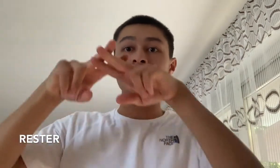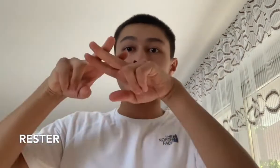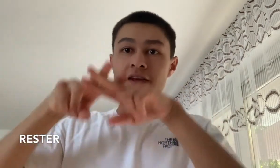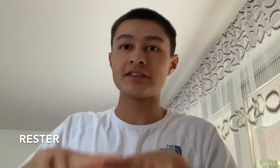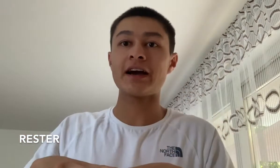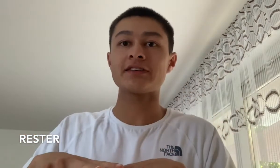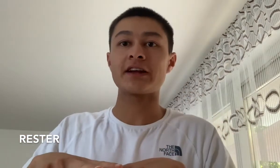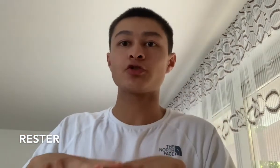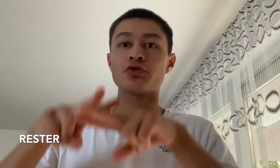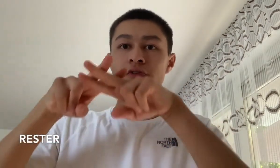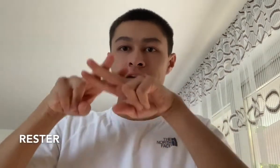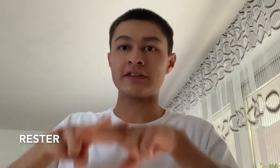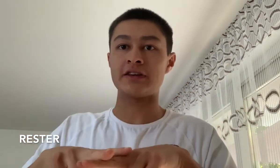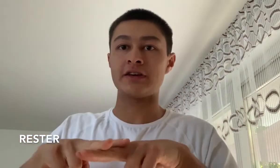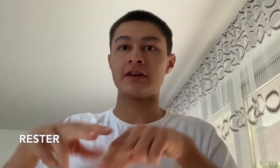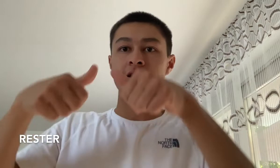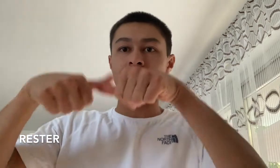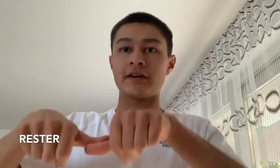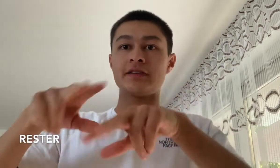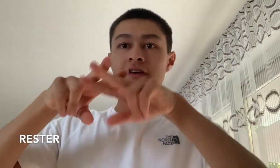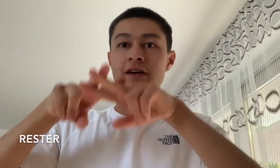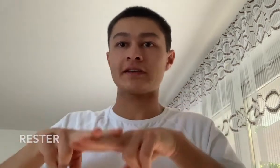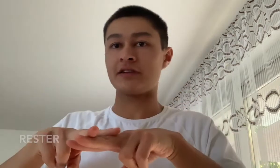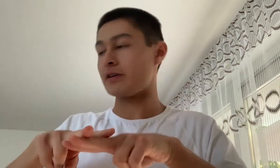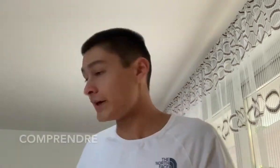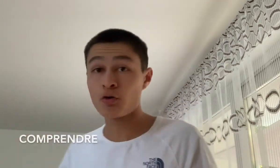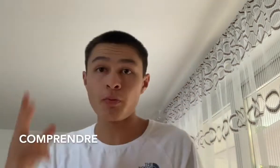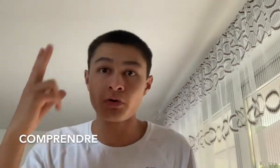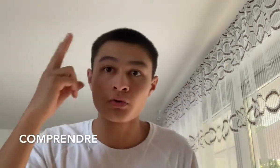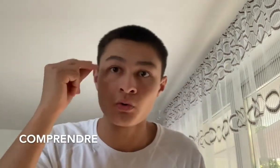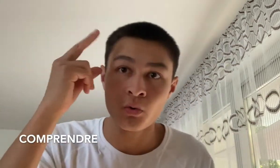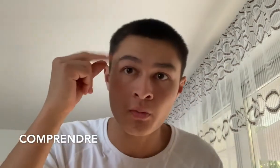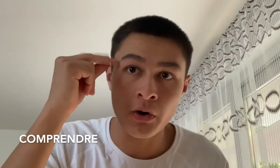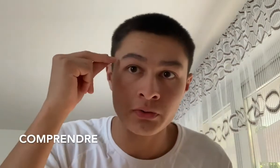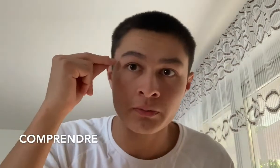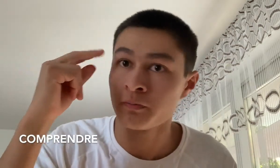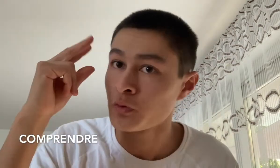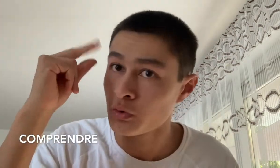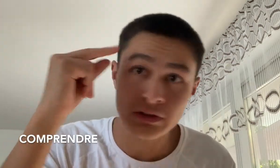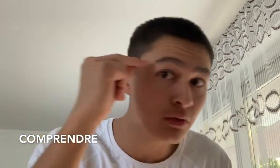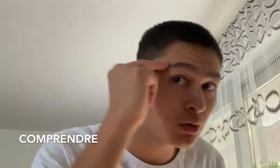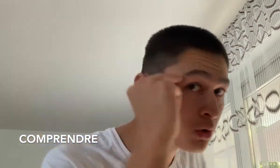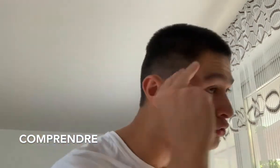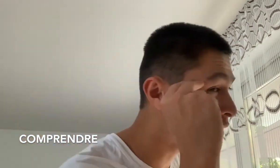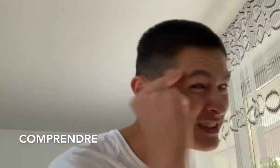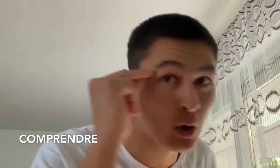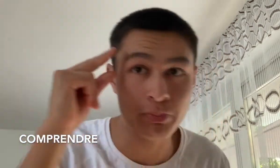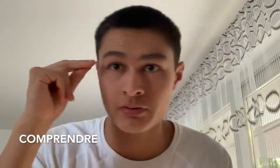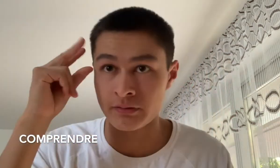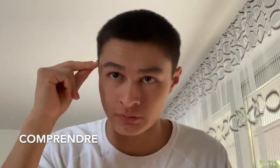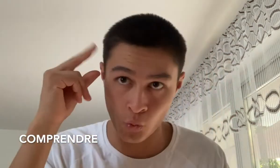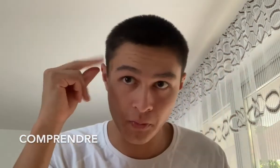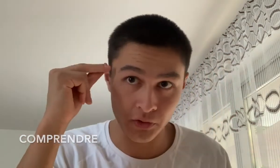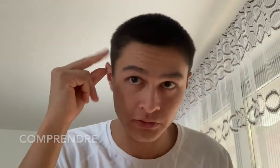est-ce qu'il reste quelque chose ? Rester. Rester et rester. Et comprendre. Comprendre. Au niveau de la tempe. Comprendre.